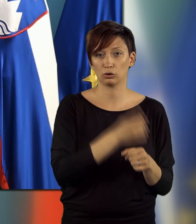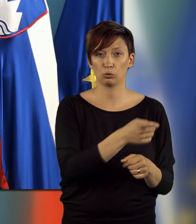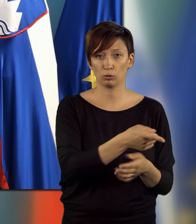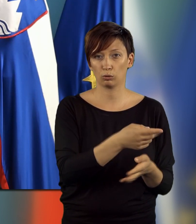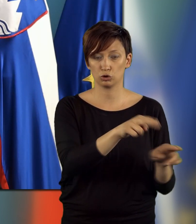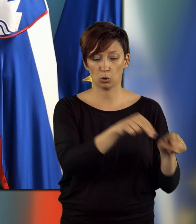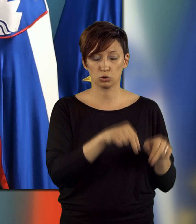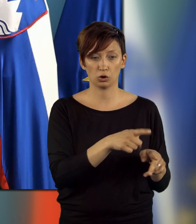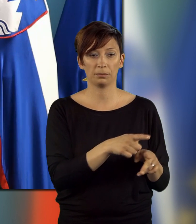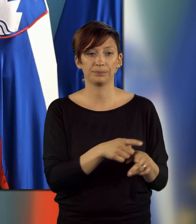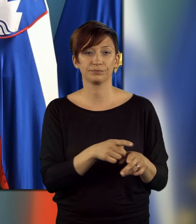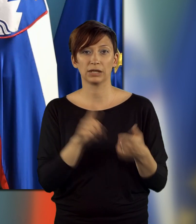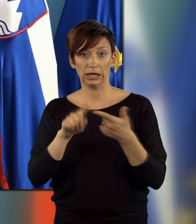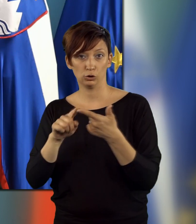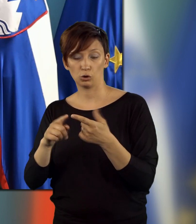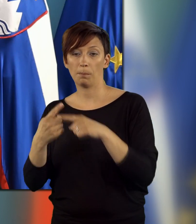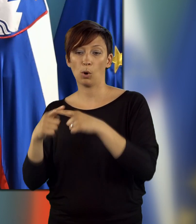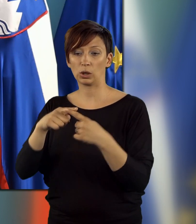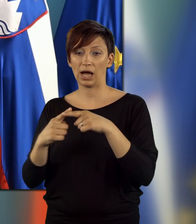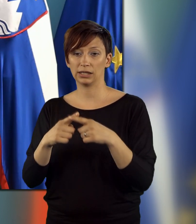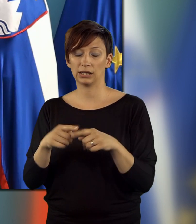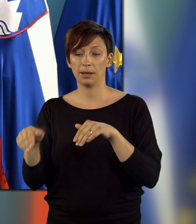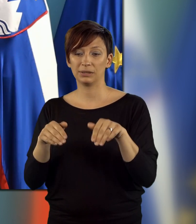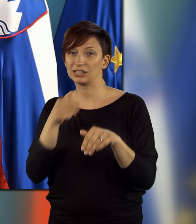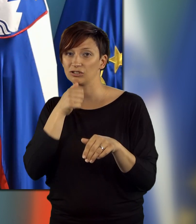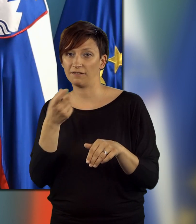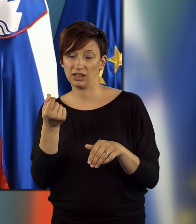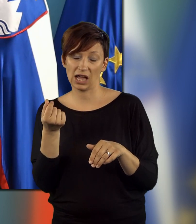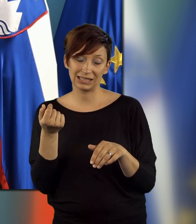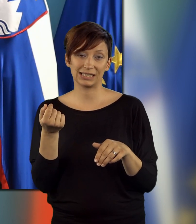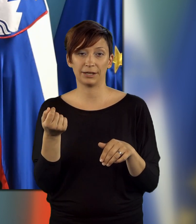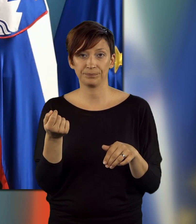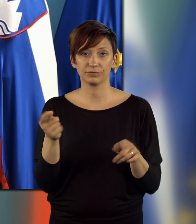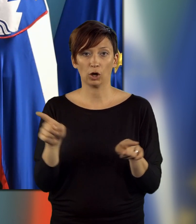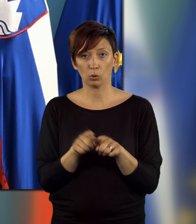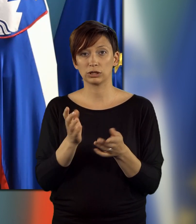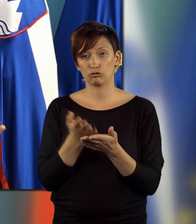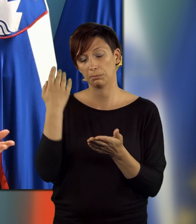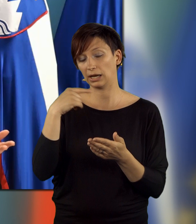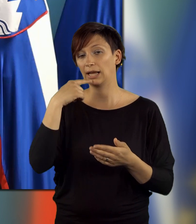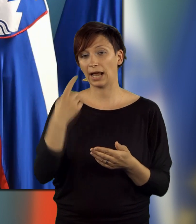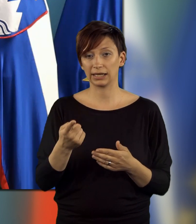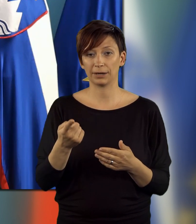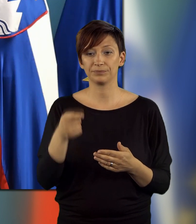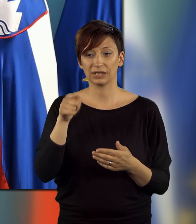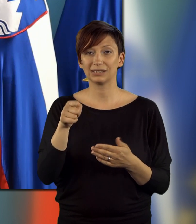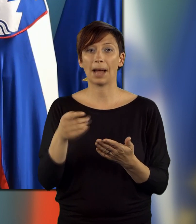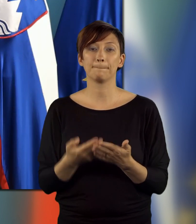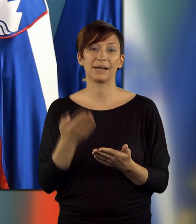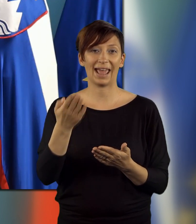in zakaj je bil ta odstop. Glede pogajanj, oziroma, kot sem že